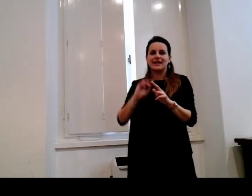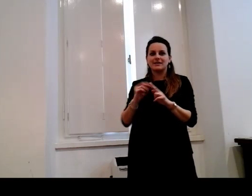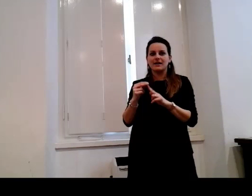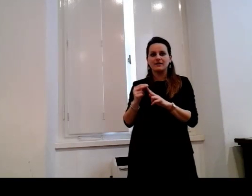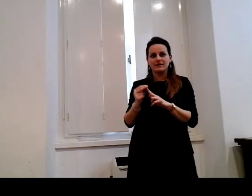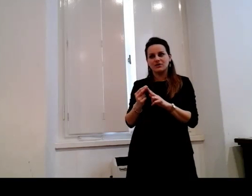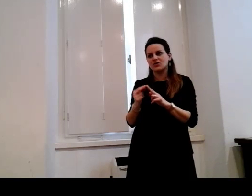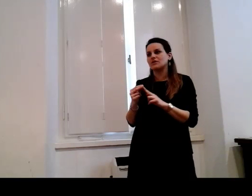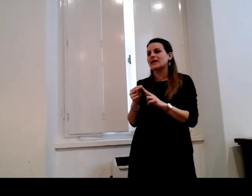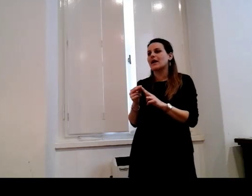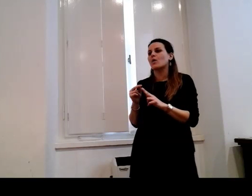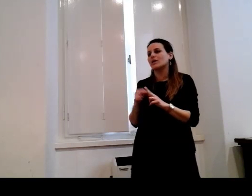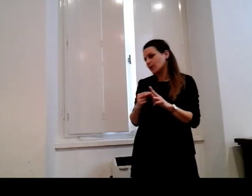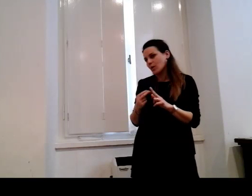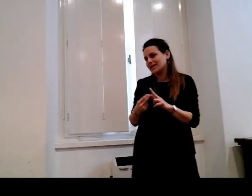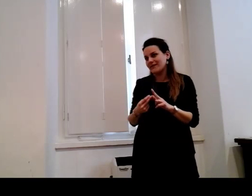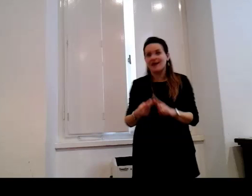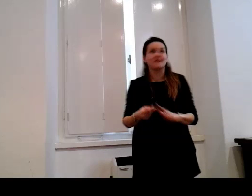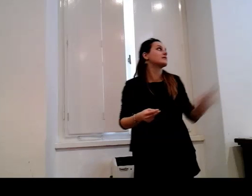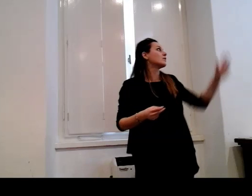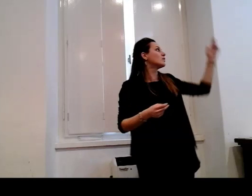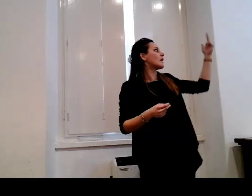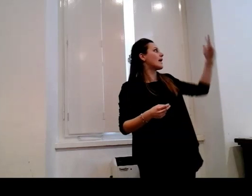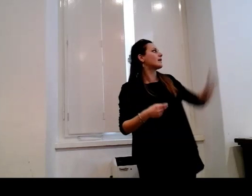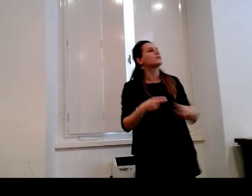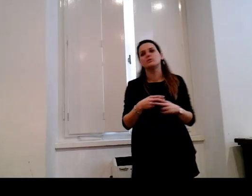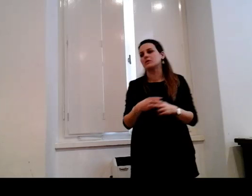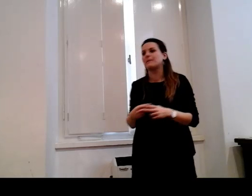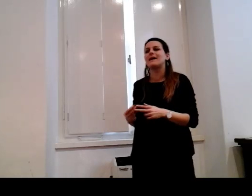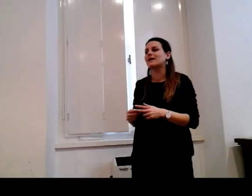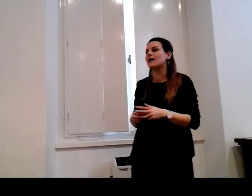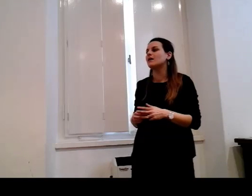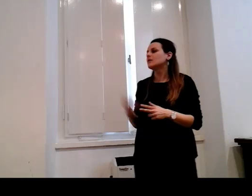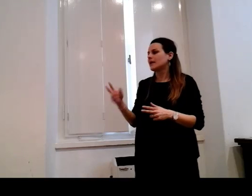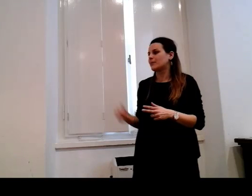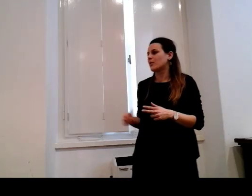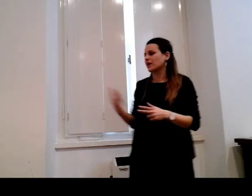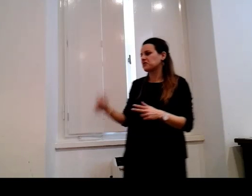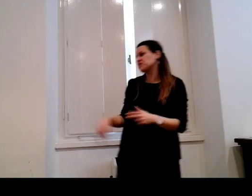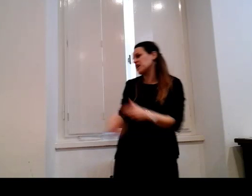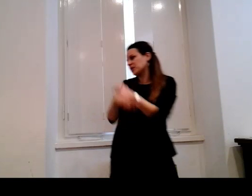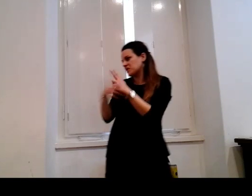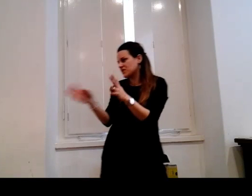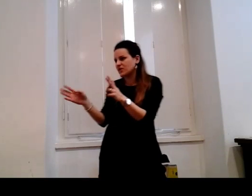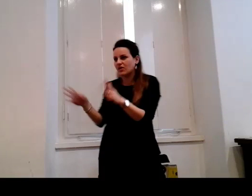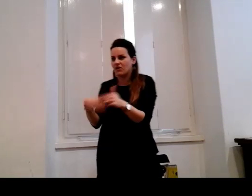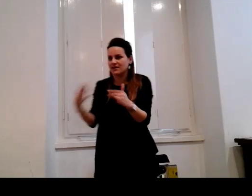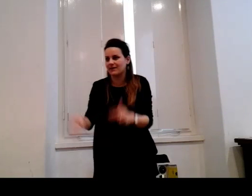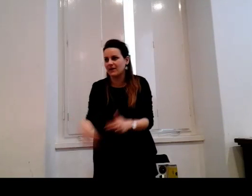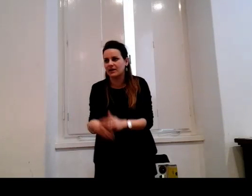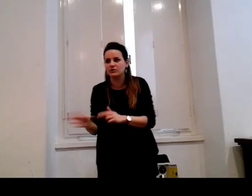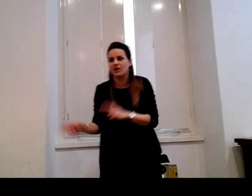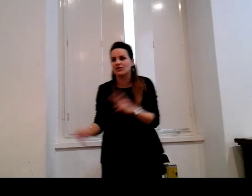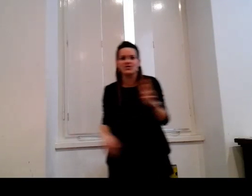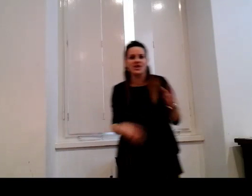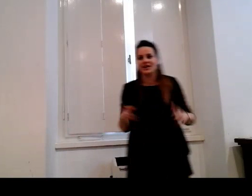triade ci sono tre ruoli diversi. Uno è colui che parla e può raccontare di qualsiasi cosa che gli è accaduta oggi, ieri,